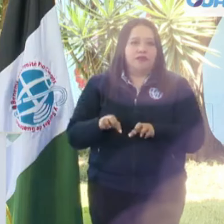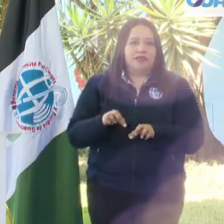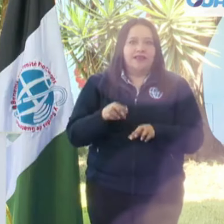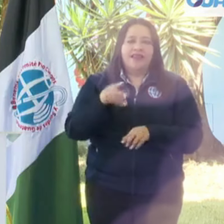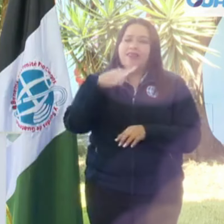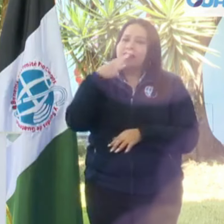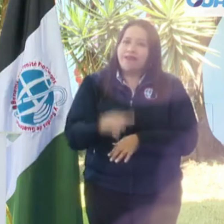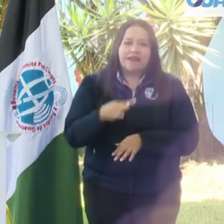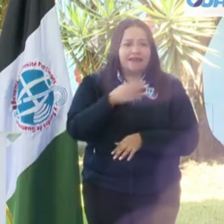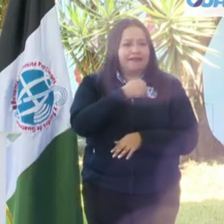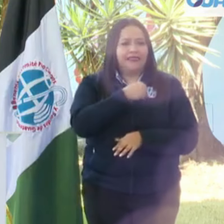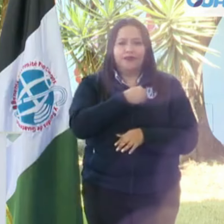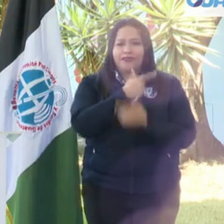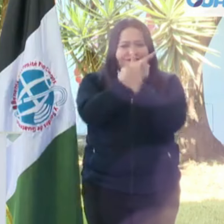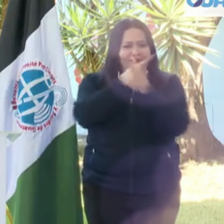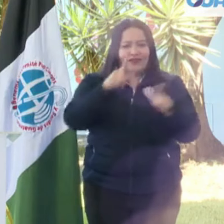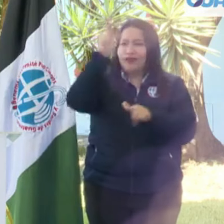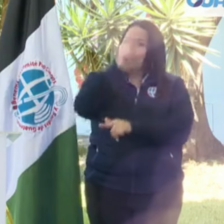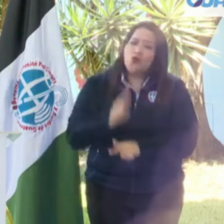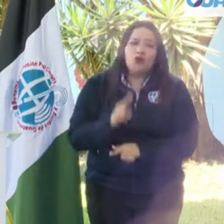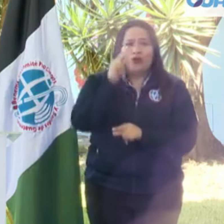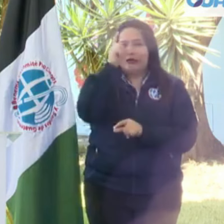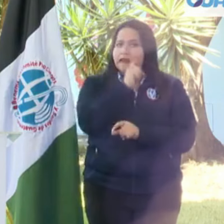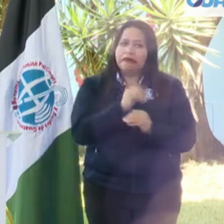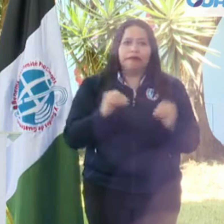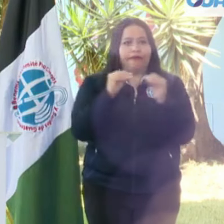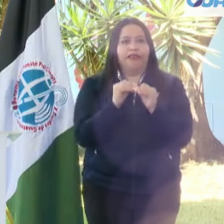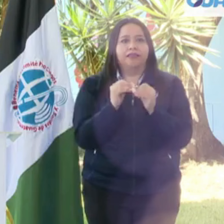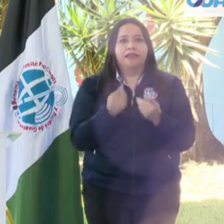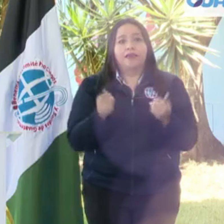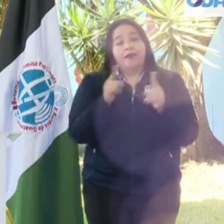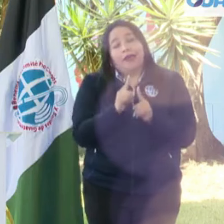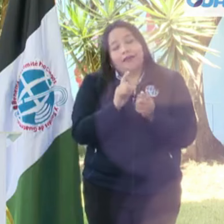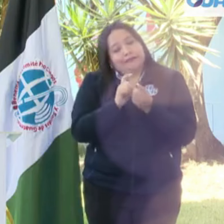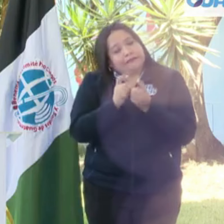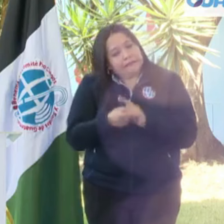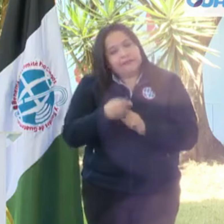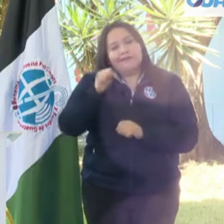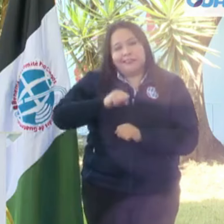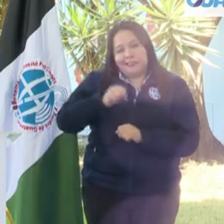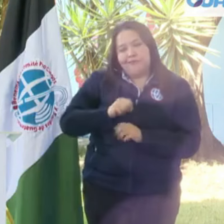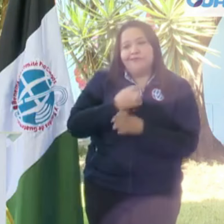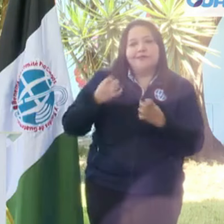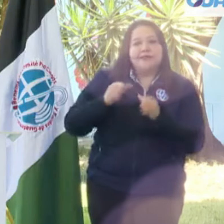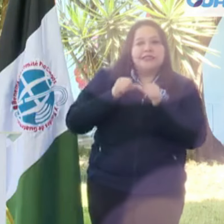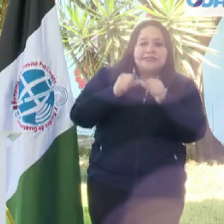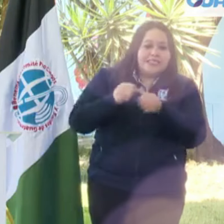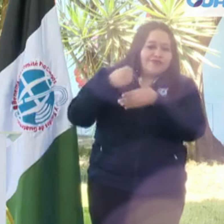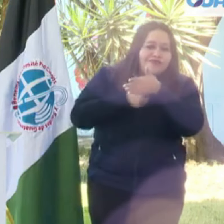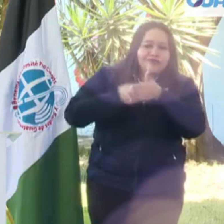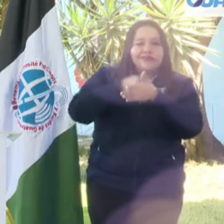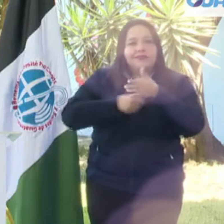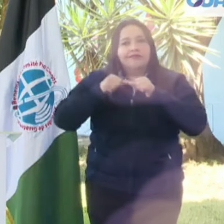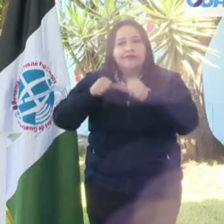este delito no exista más, sin embargo existe y tenemos que trabajar contra este delito